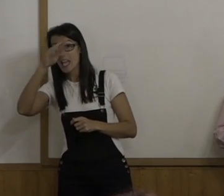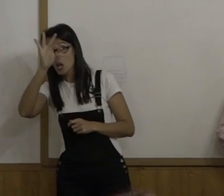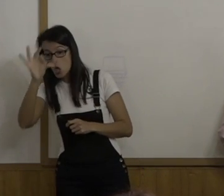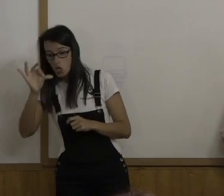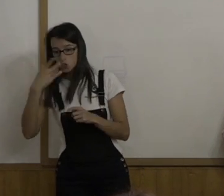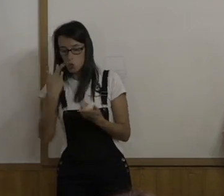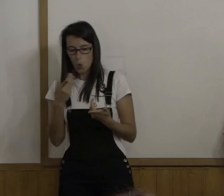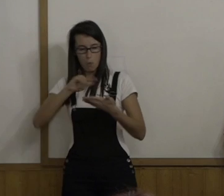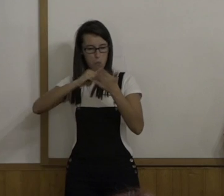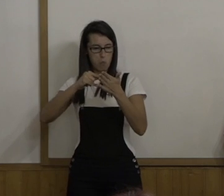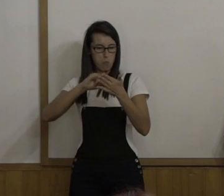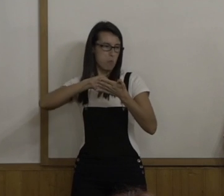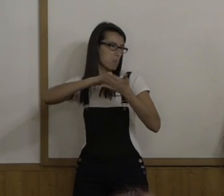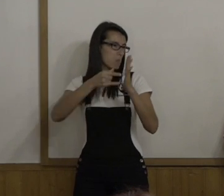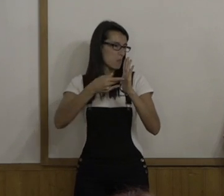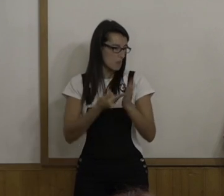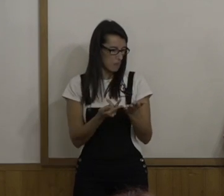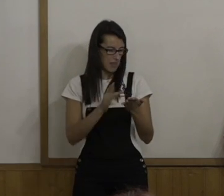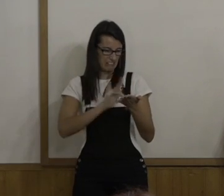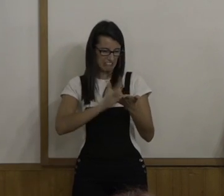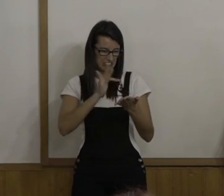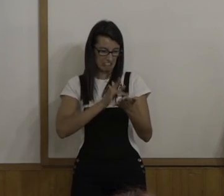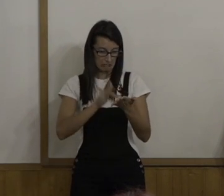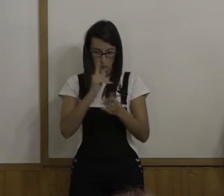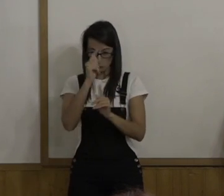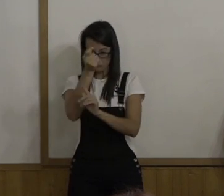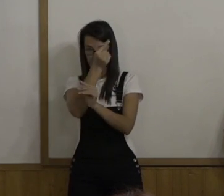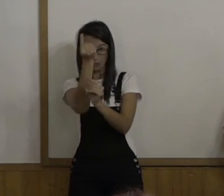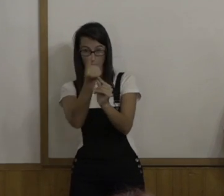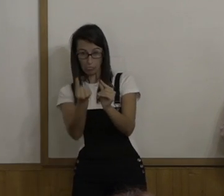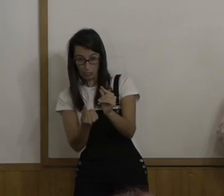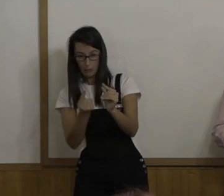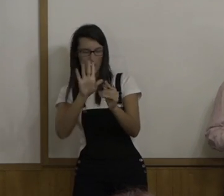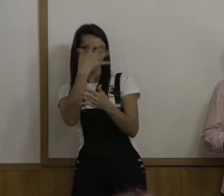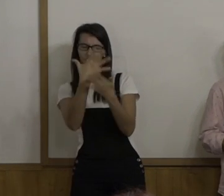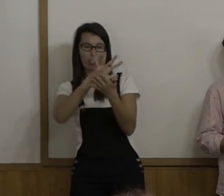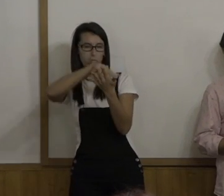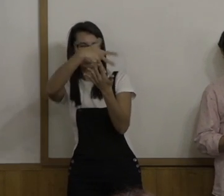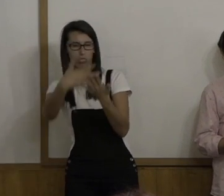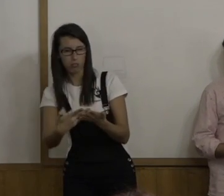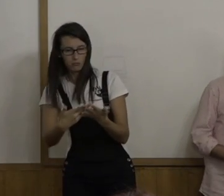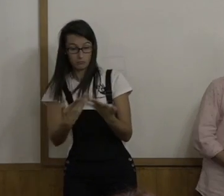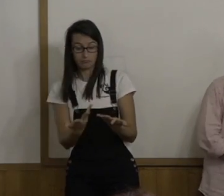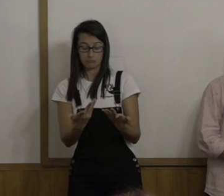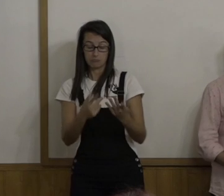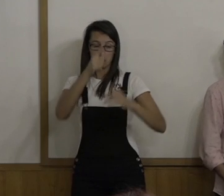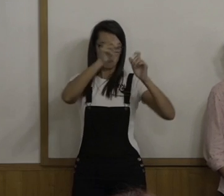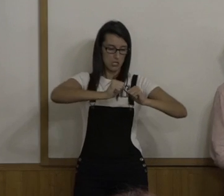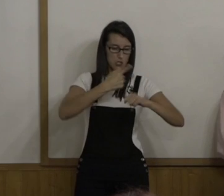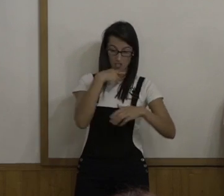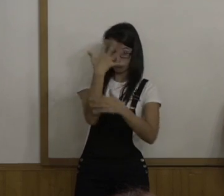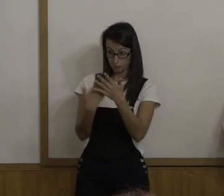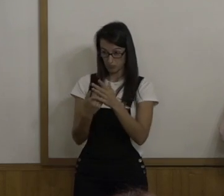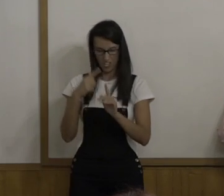aquello, les contaban a los jóvenes, tú estás diseñando eso y eso se va a caer. ¿Por qué? Porque la base no sé qué. Y tenían razón y se caía. Entonces, era muy